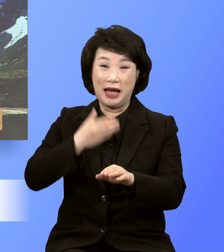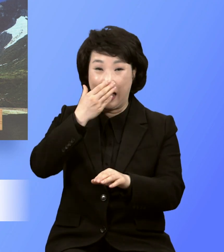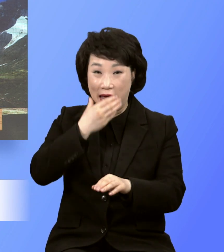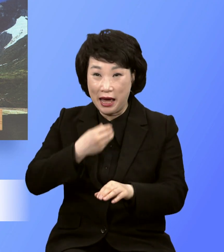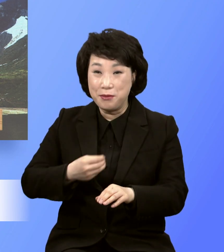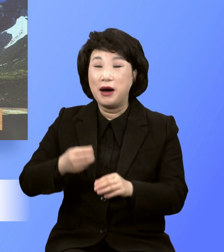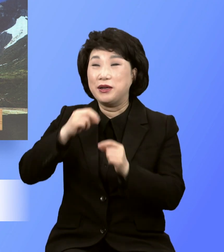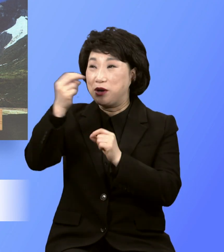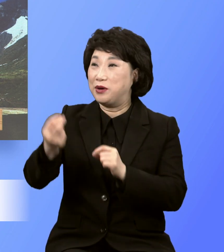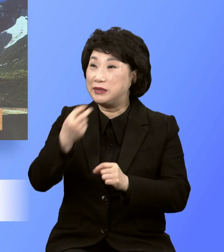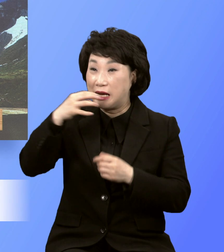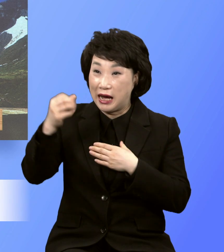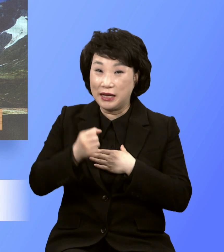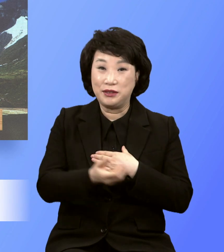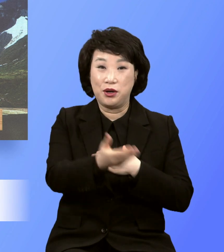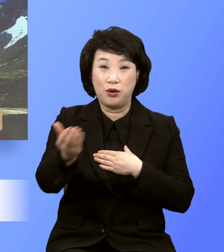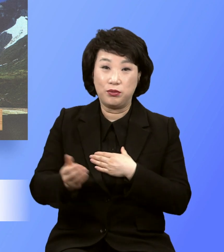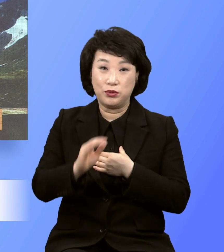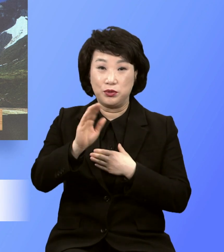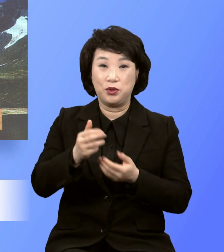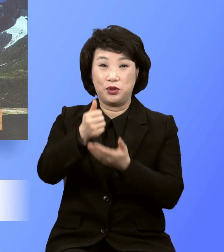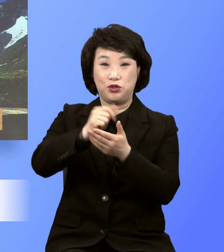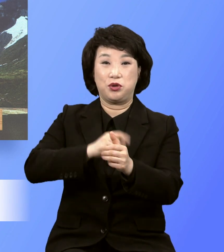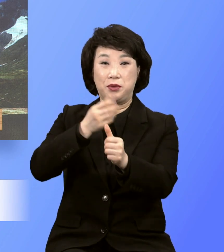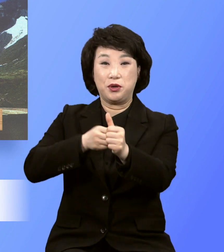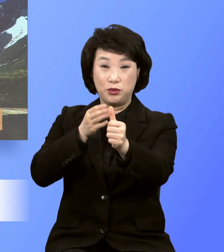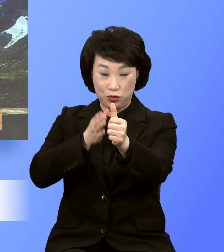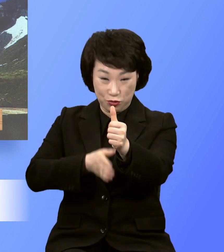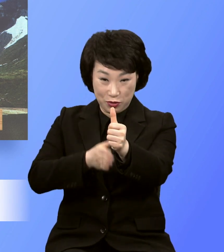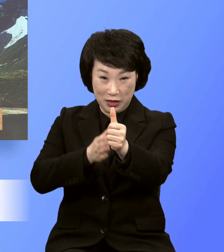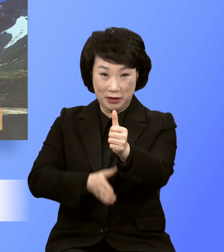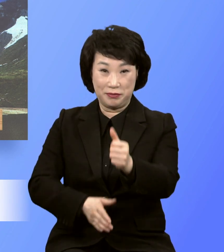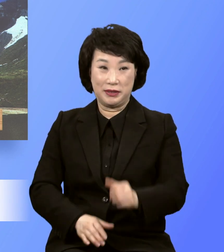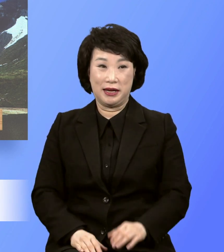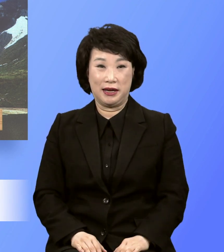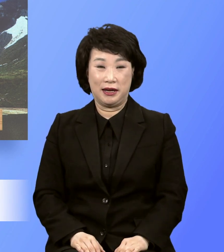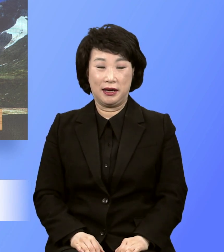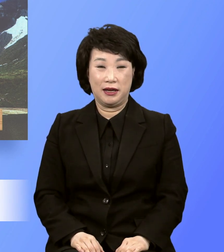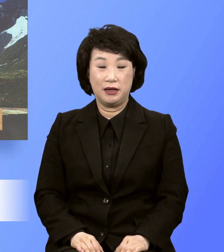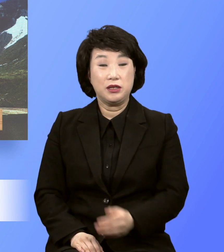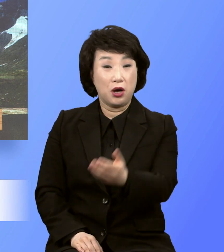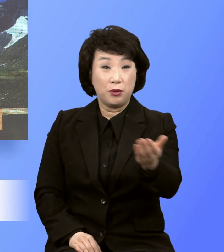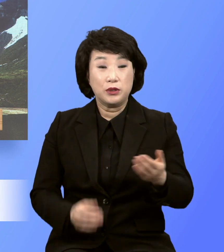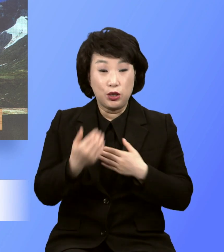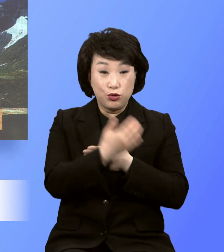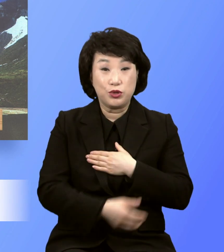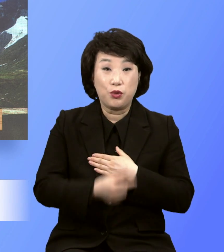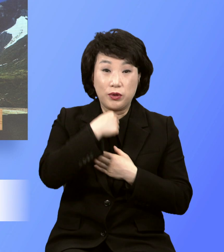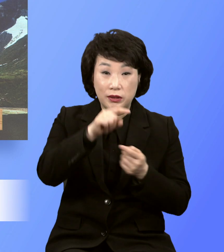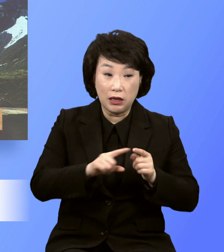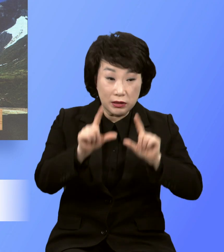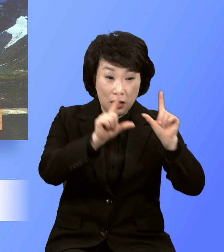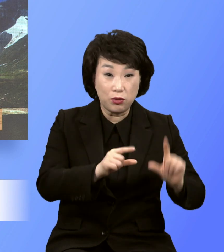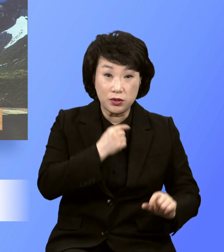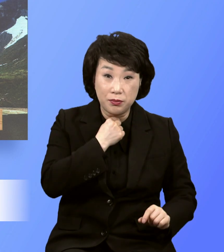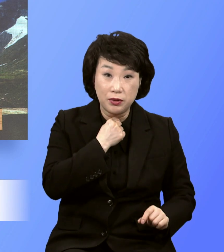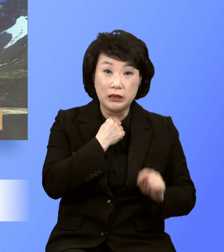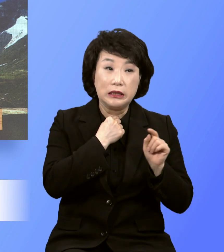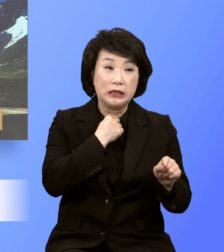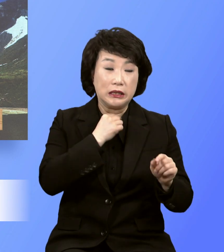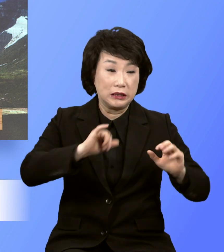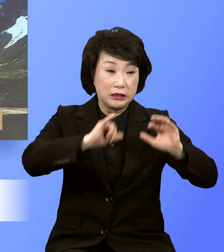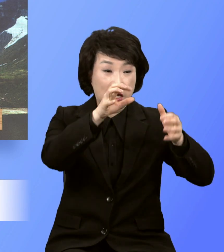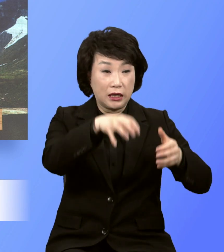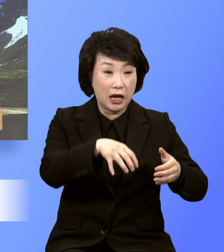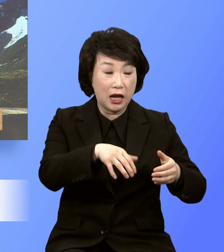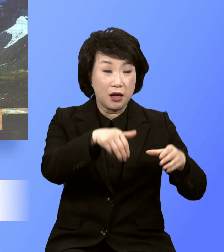행복한 영생을 얻는 여러분 되기를 주님의 이름으로 축원합니다. 당신의 육신의 요구대로 살려 하는 이